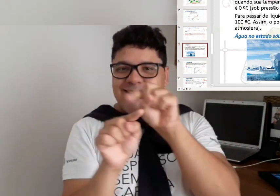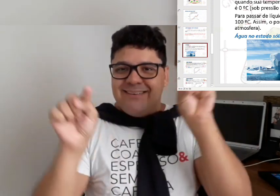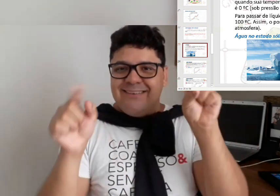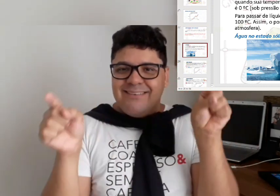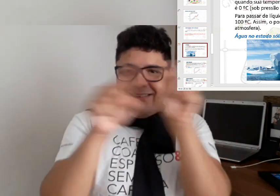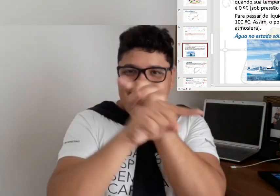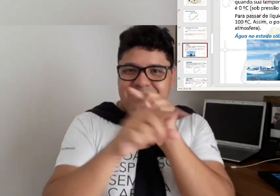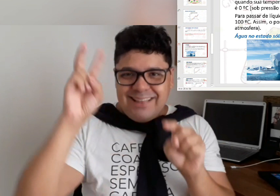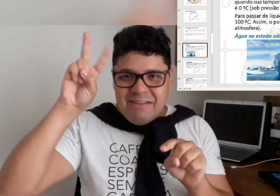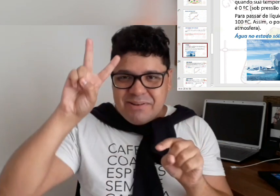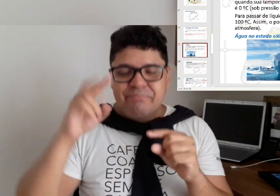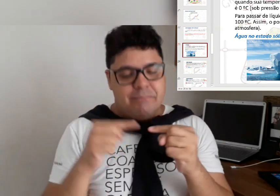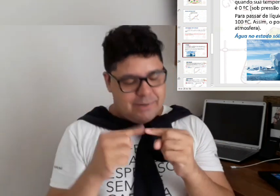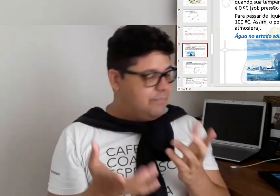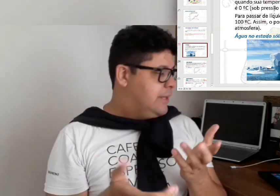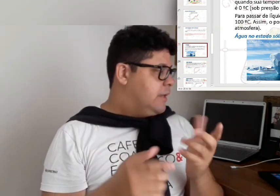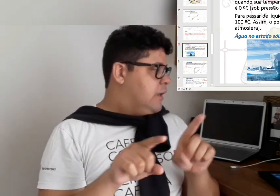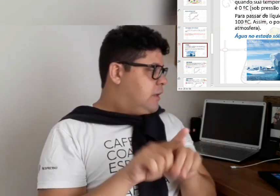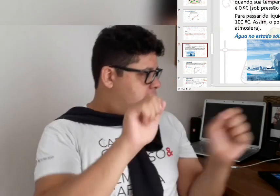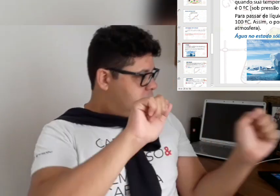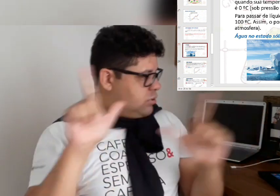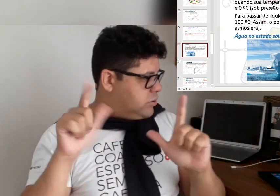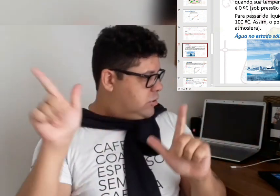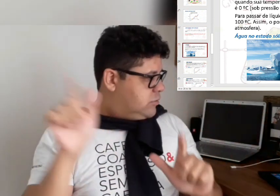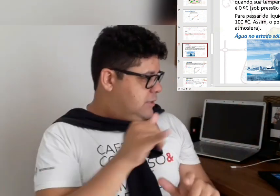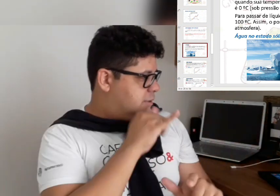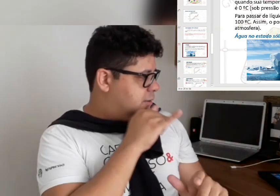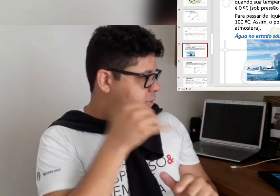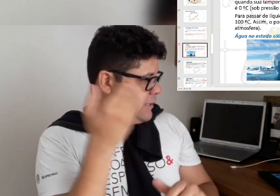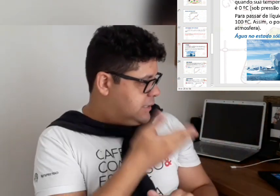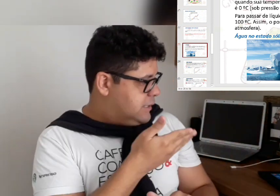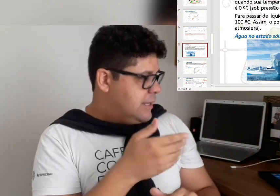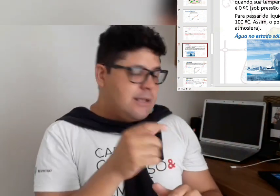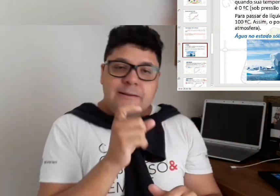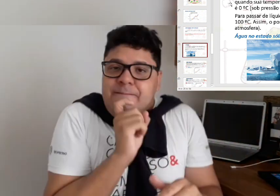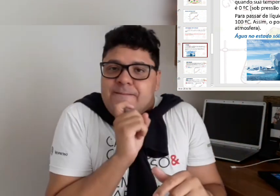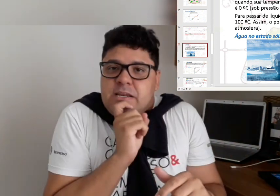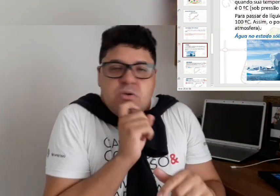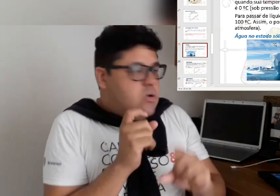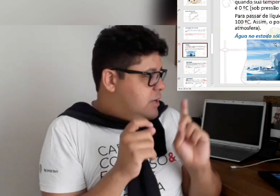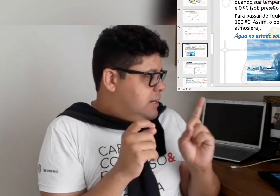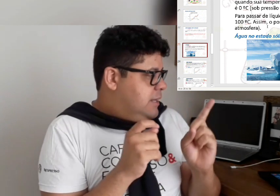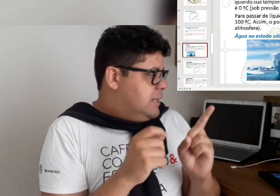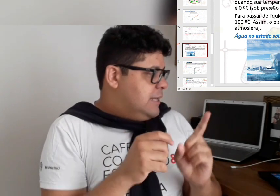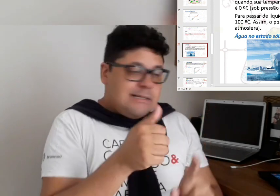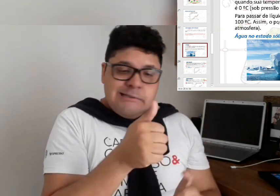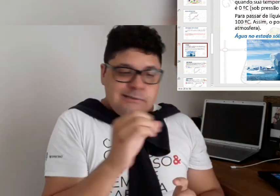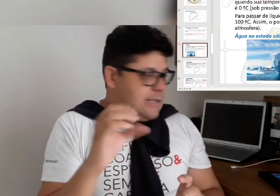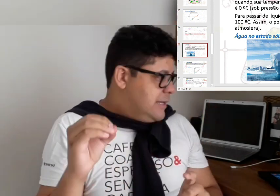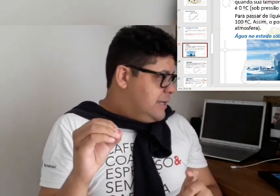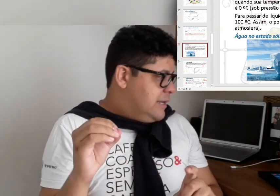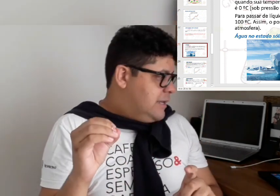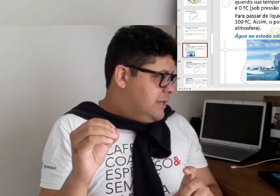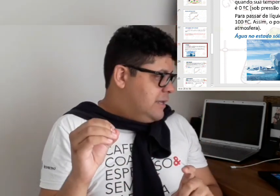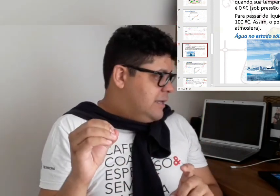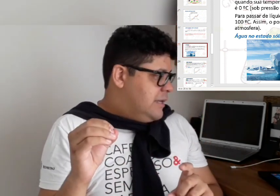o ponto de fusão da água é 0 graus, sob pressão de 1 atmosfera. Para passar de líquida